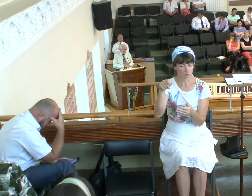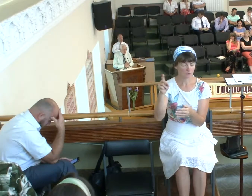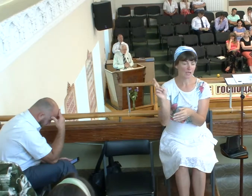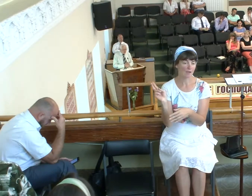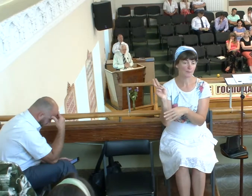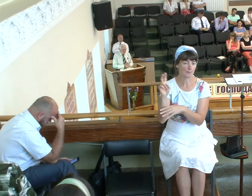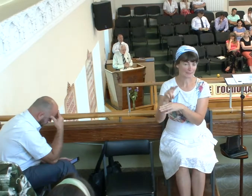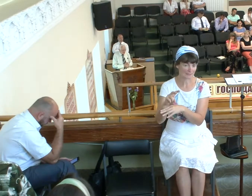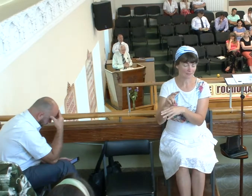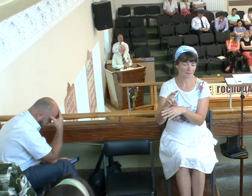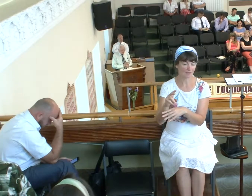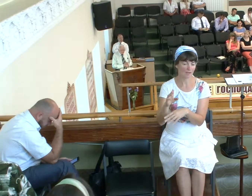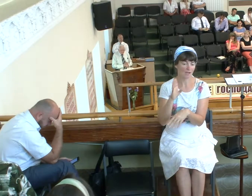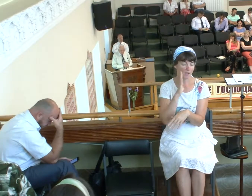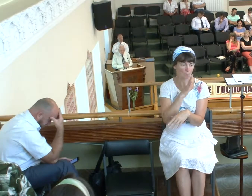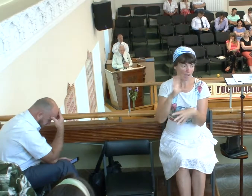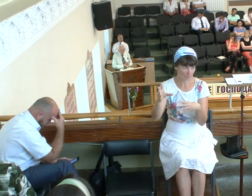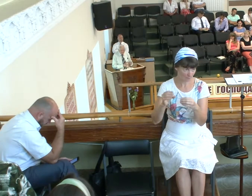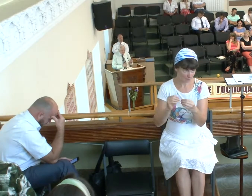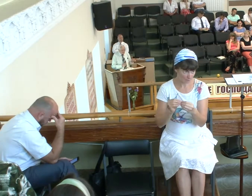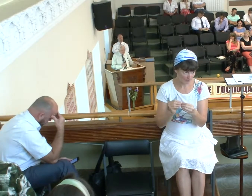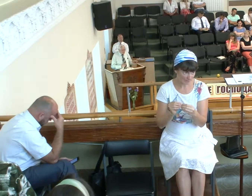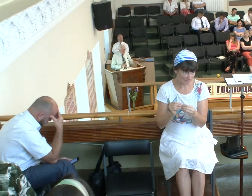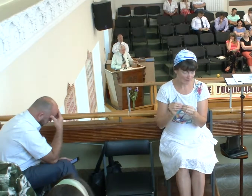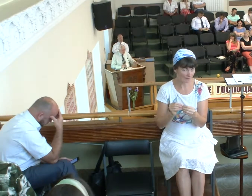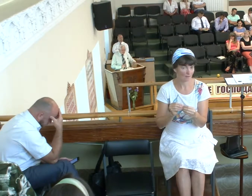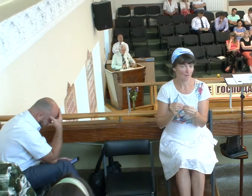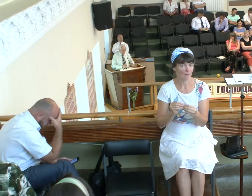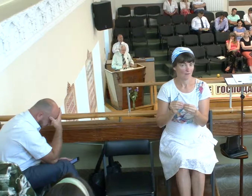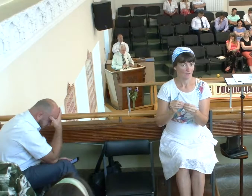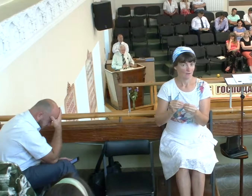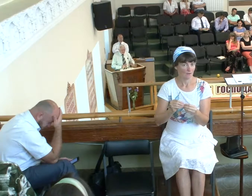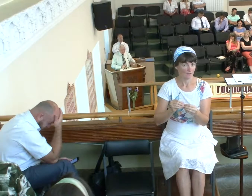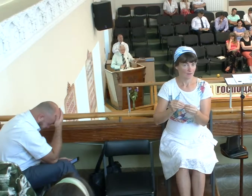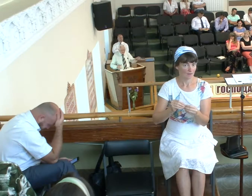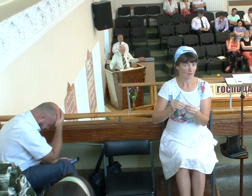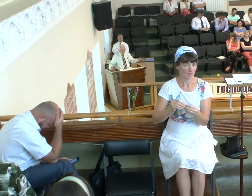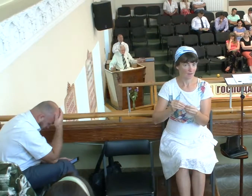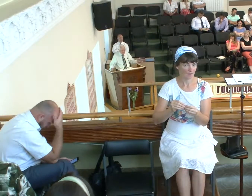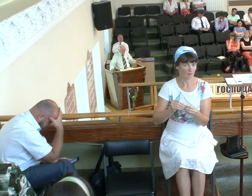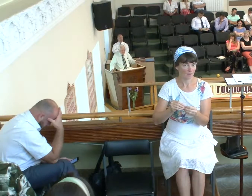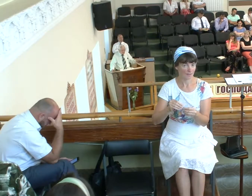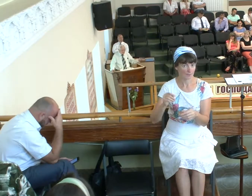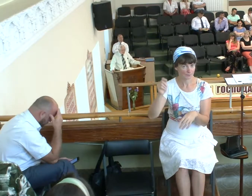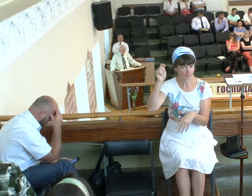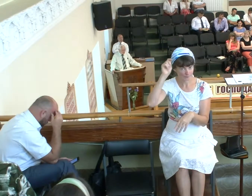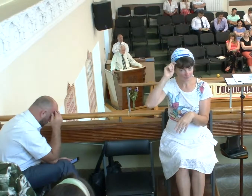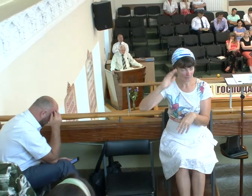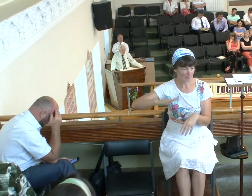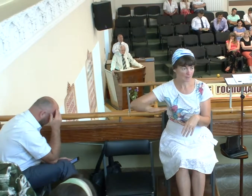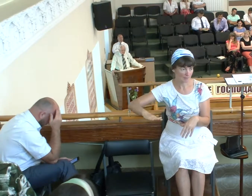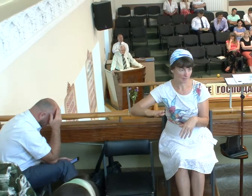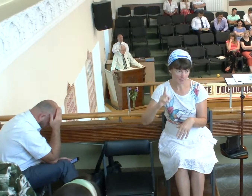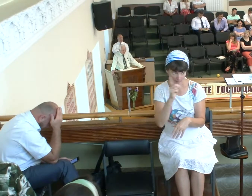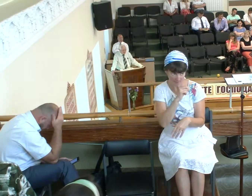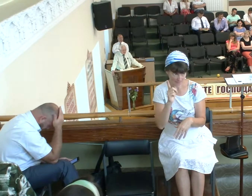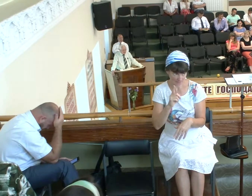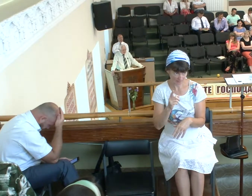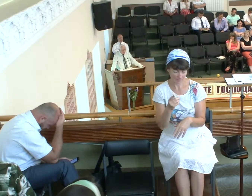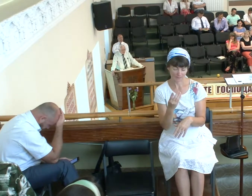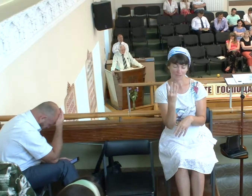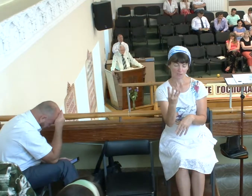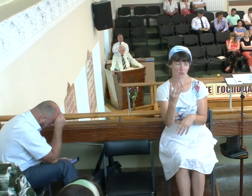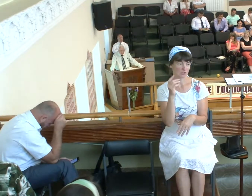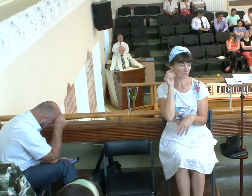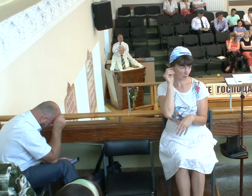может, 4 годика, но, похоже, уже дьявол имел над ним власть. Может, бабкам водили, может, куда-то еще.